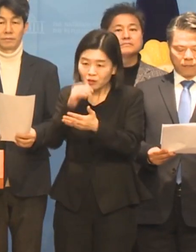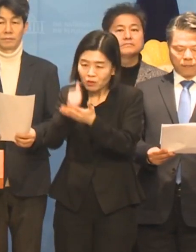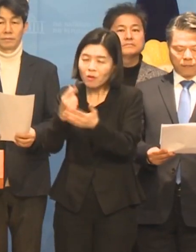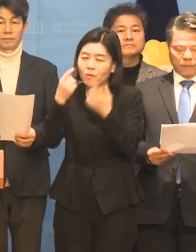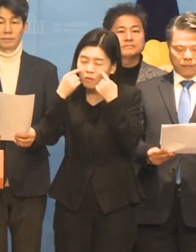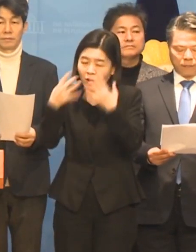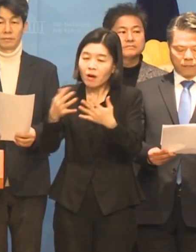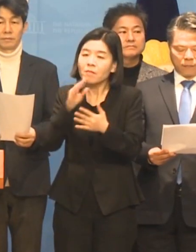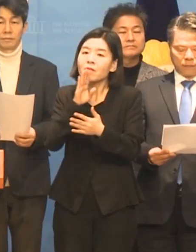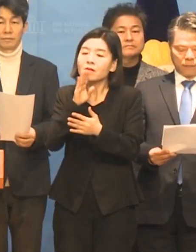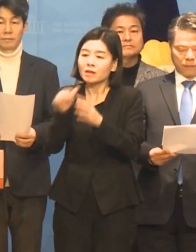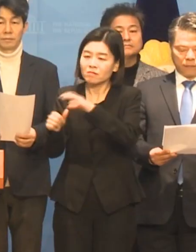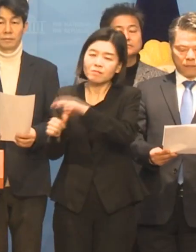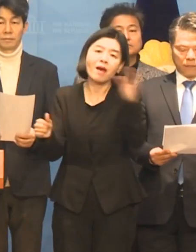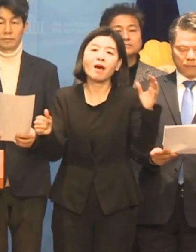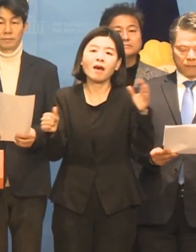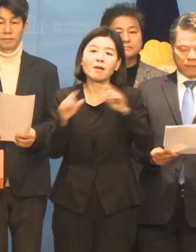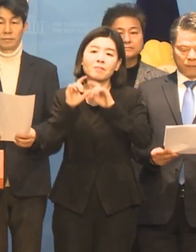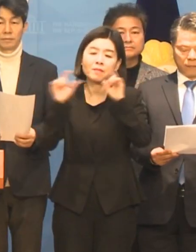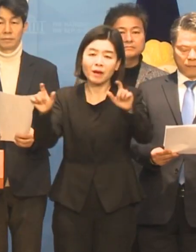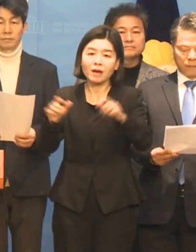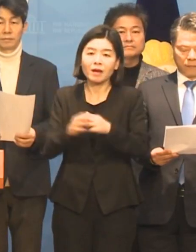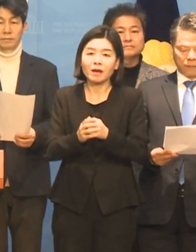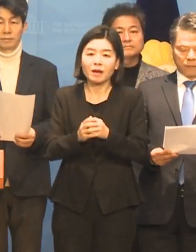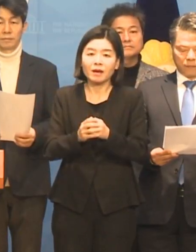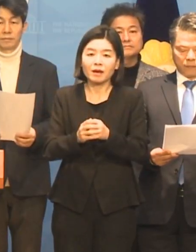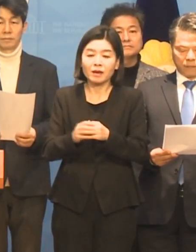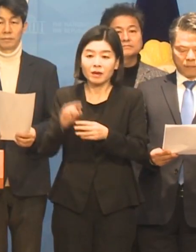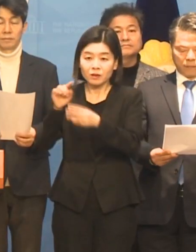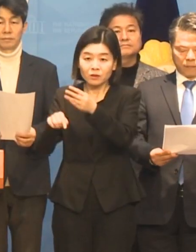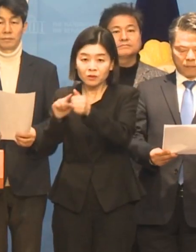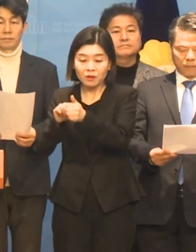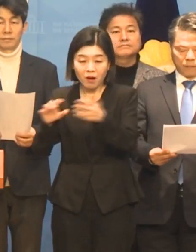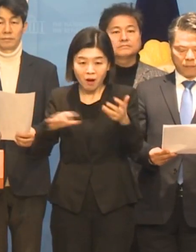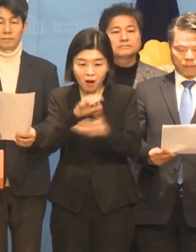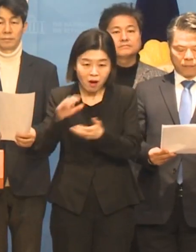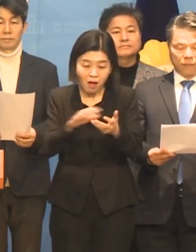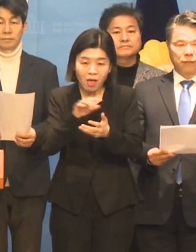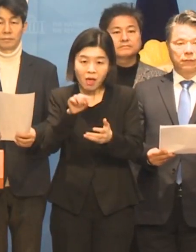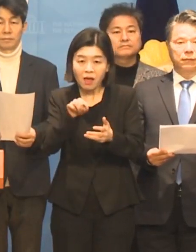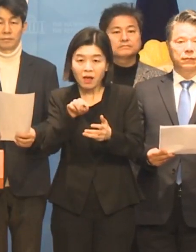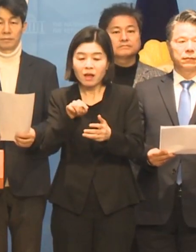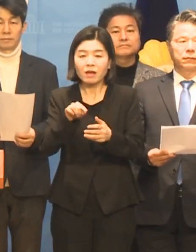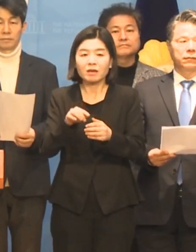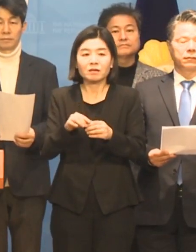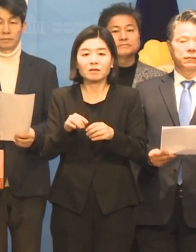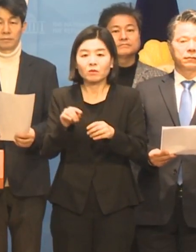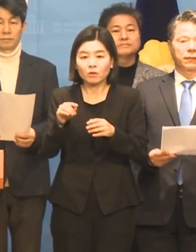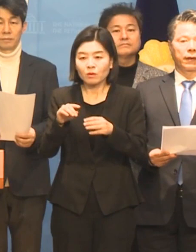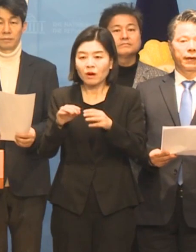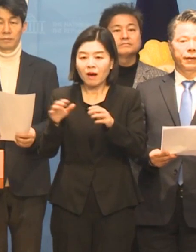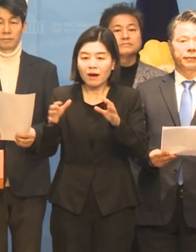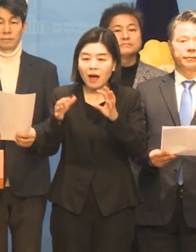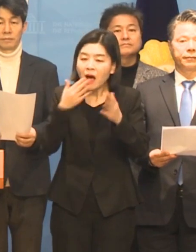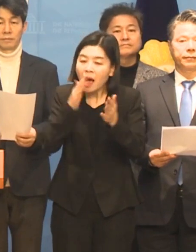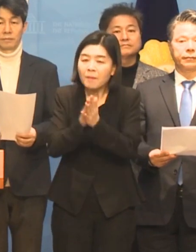무책임하게 항고조차 포기하며 헌정 질서를 뒤흔드는 세력에게 면죄부를 부여했습니다.